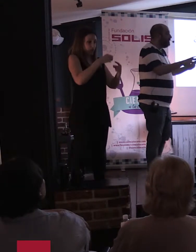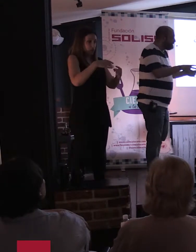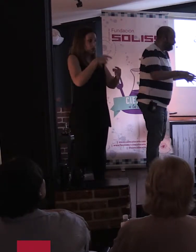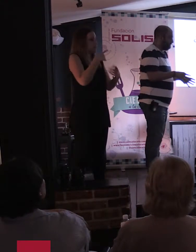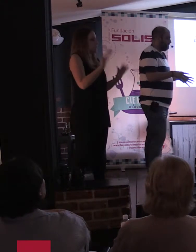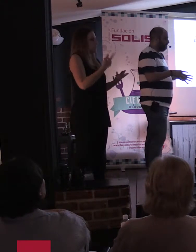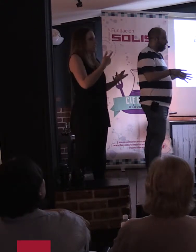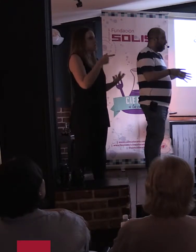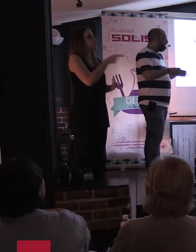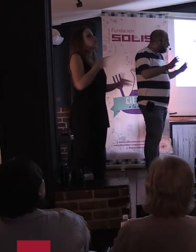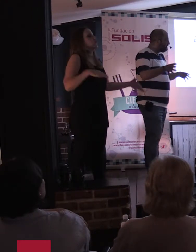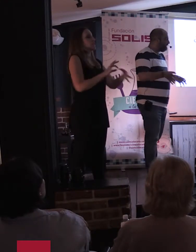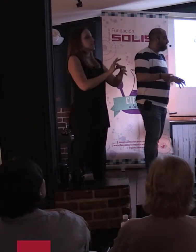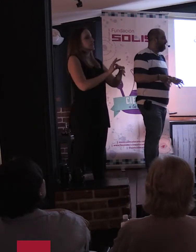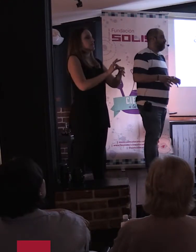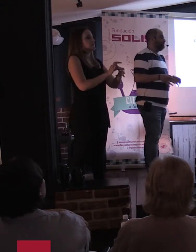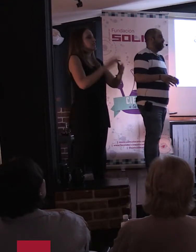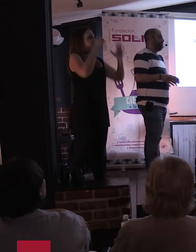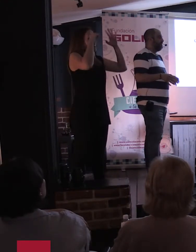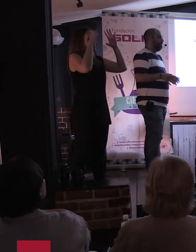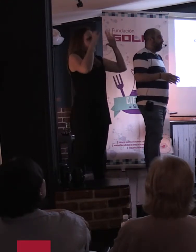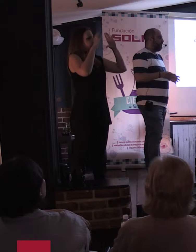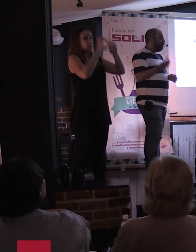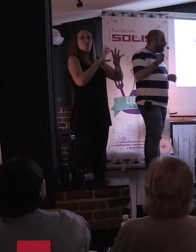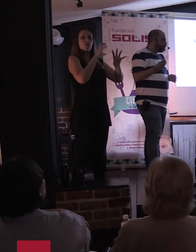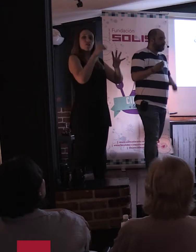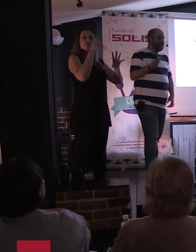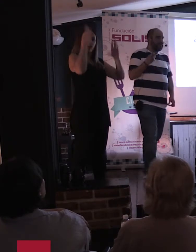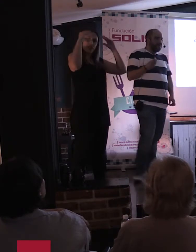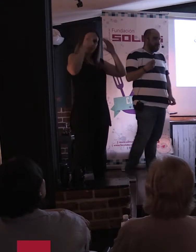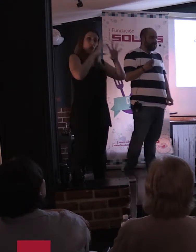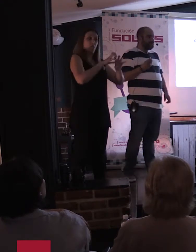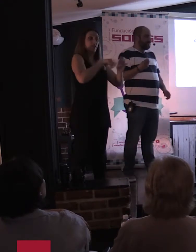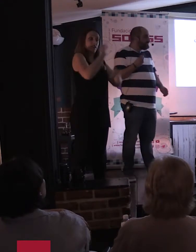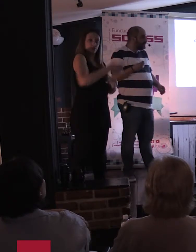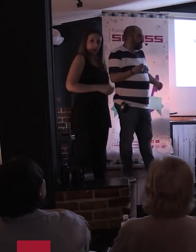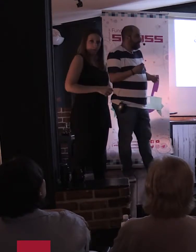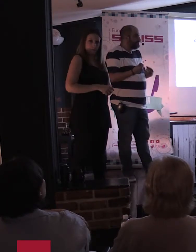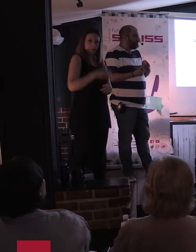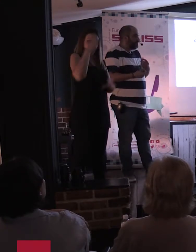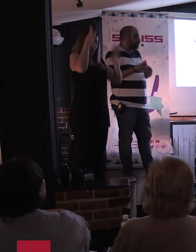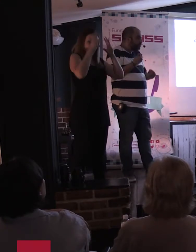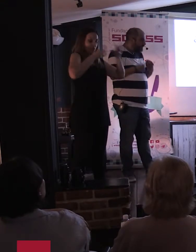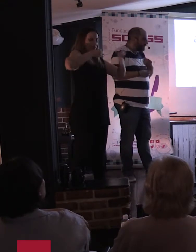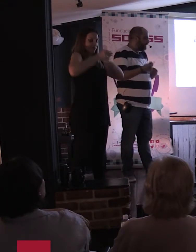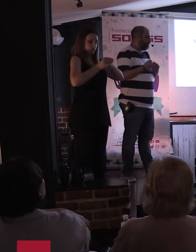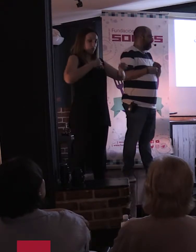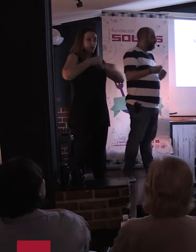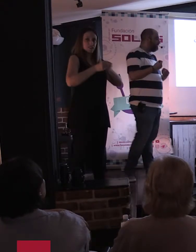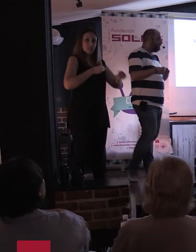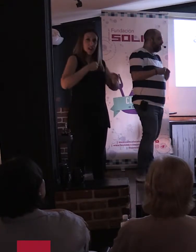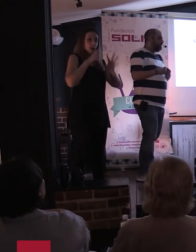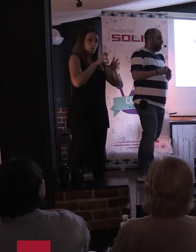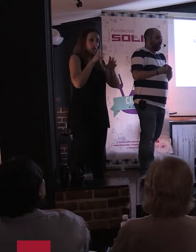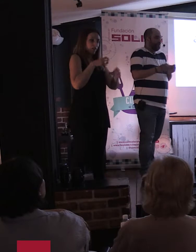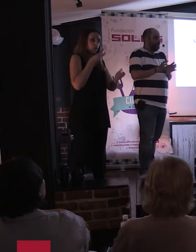tú conecta y ya aprenderá el cerebro después. Jugamos con que el cerebro es plástico, el cerebro es muy capaz de volver a